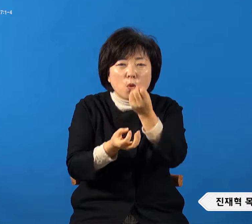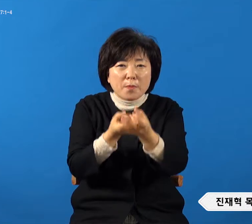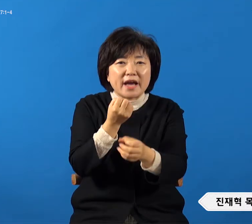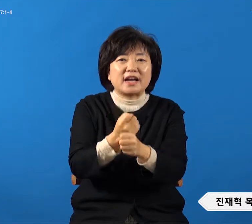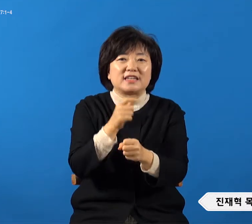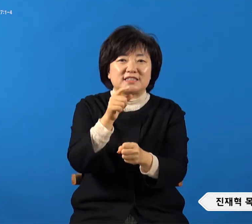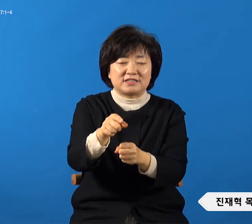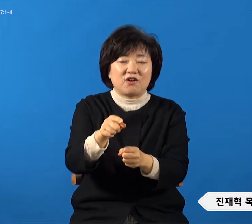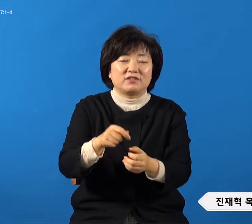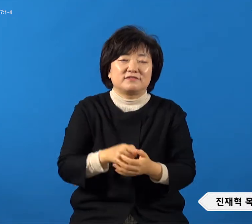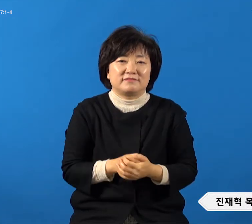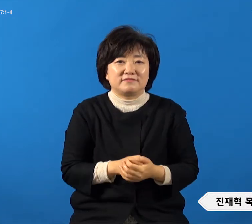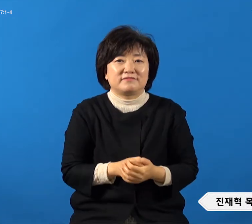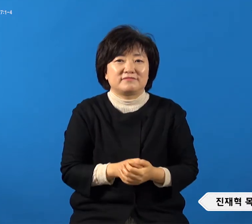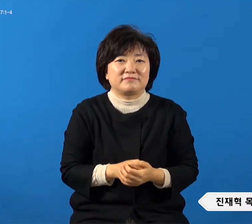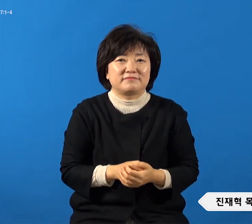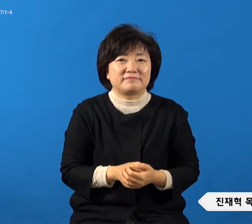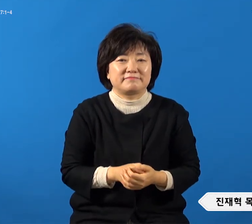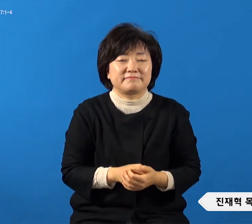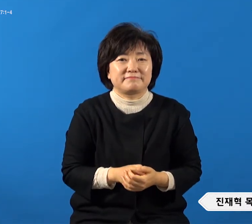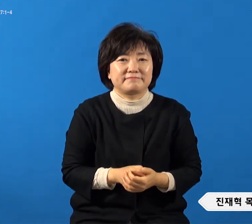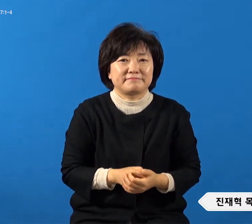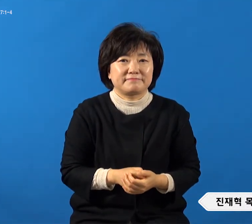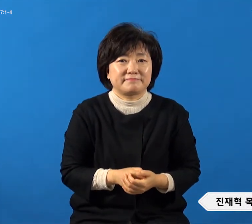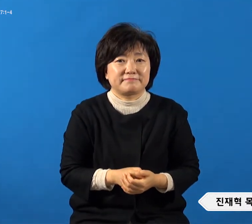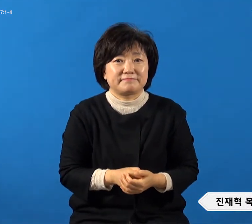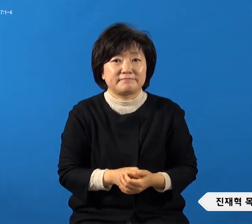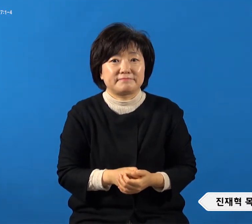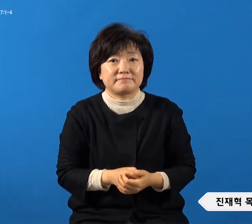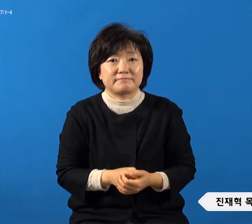바로 고독의 모습입니다.